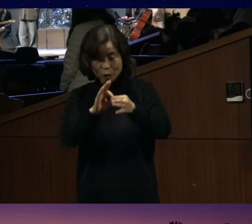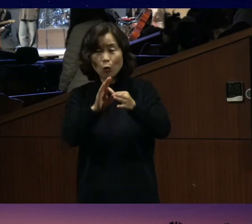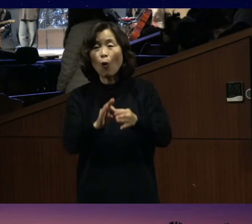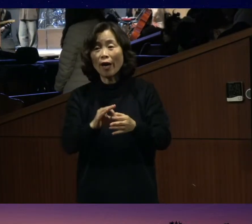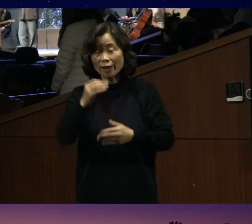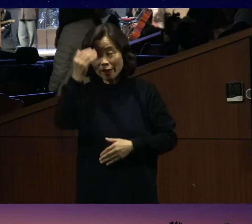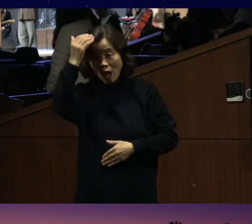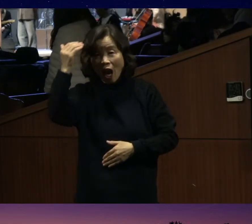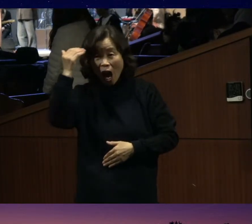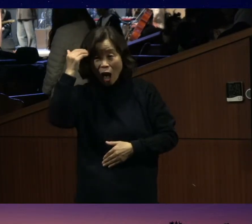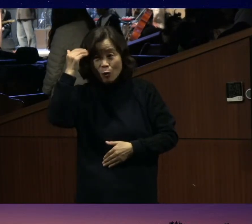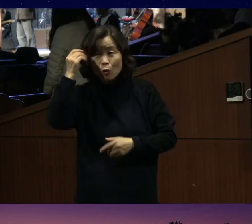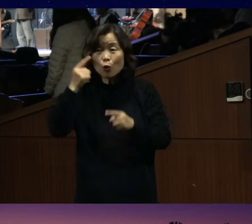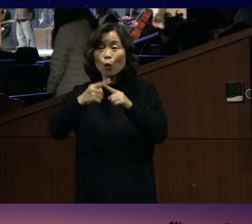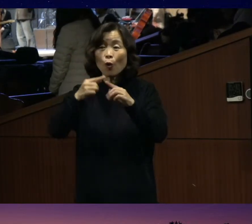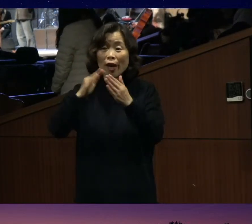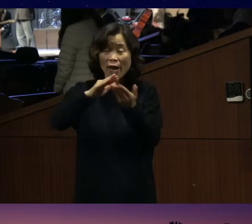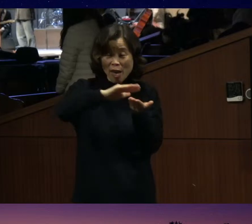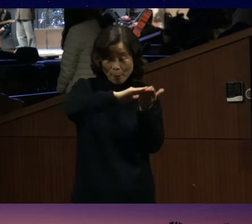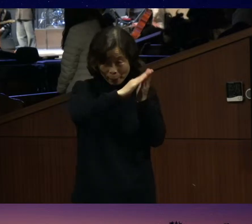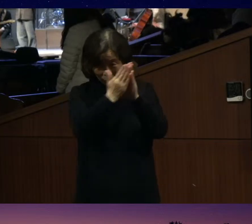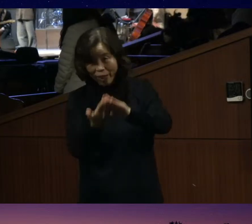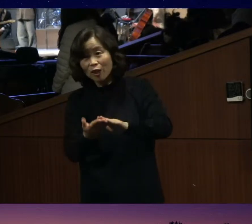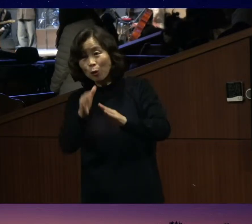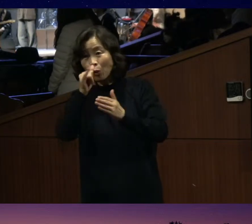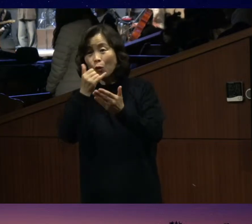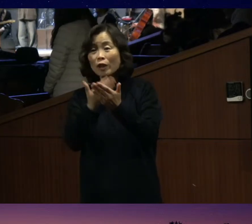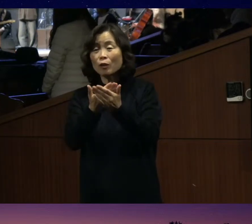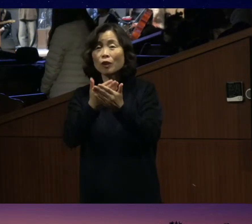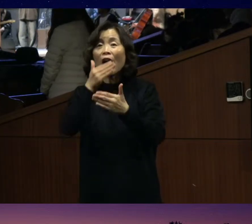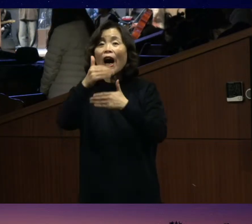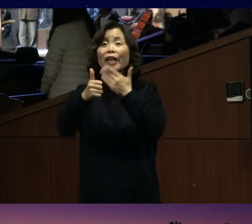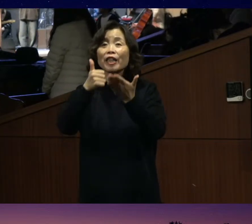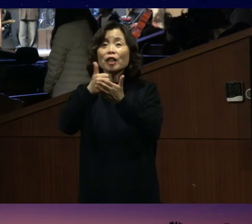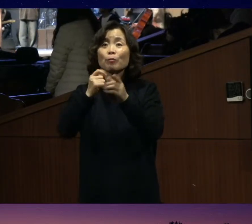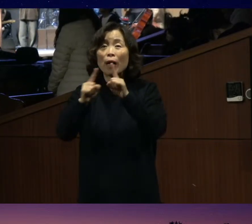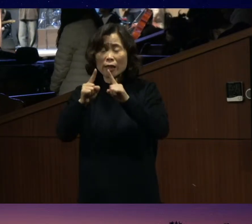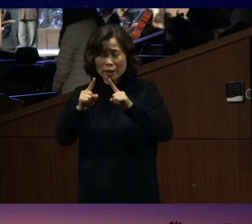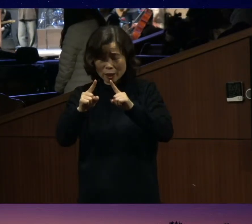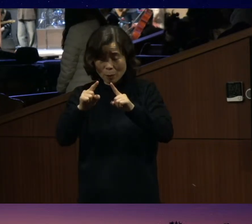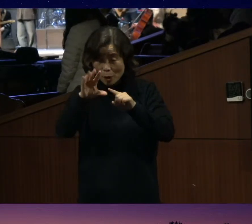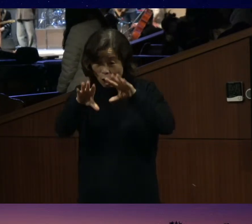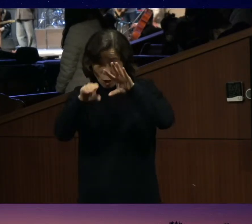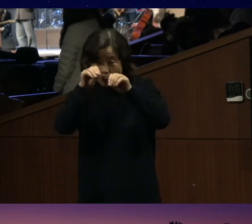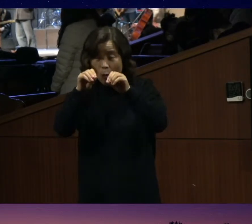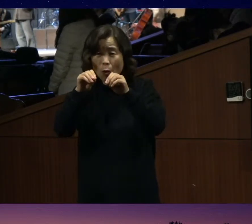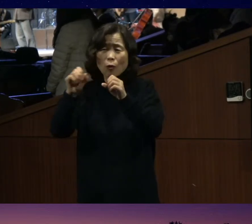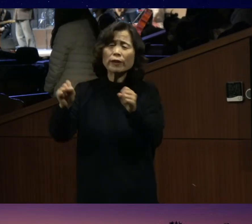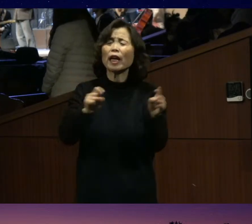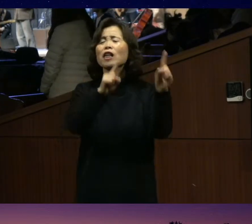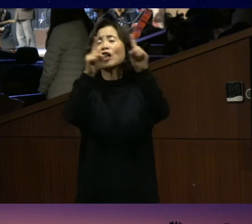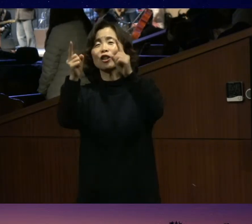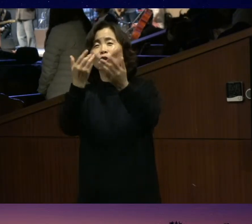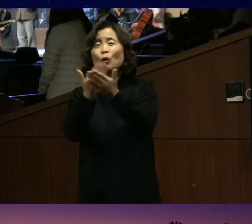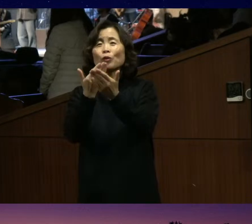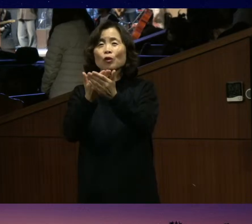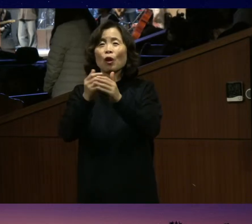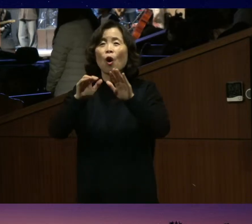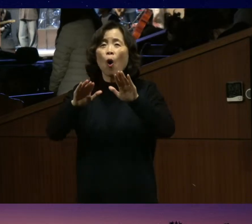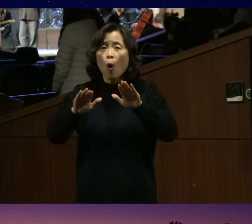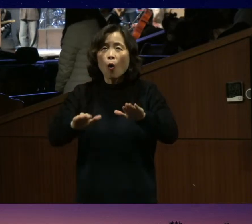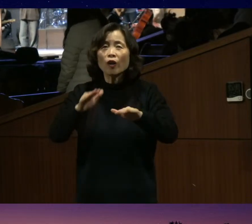도구로 사용하여 주시옵소서. 말씀을 통해 사는 역사가 있게 하여 주시옵소서. 오늘 주실 말씀의